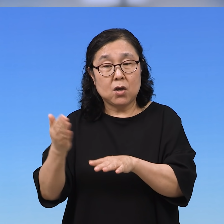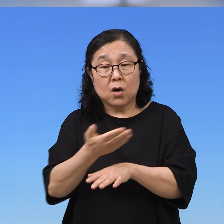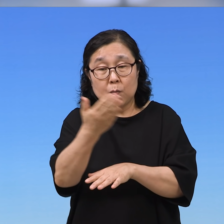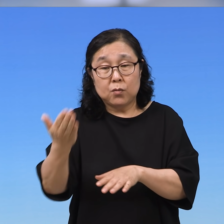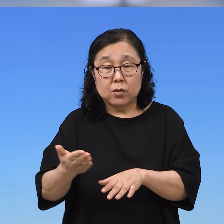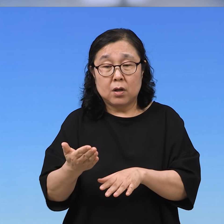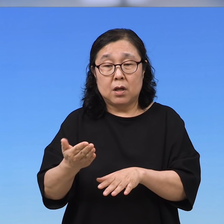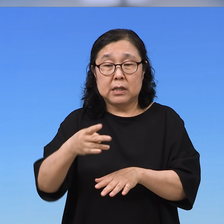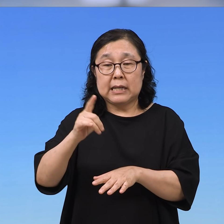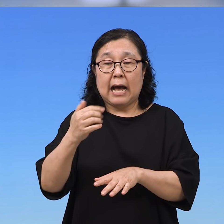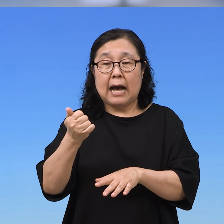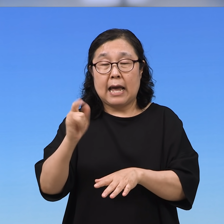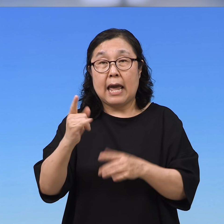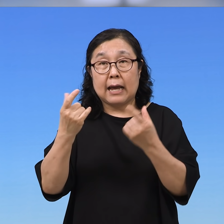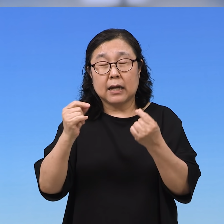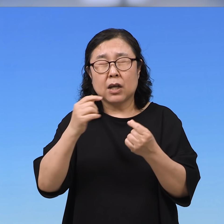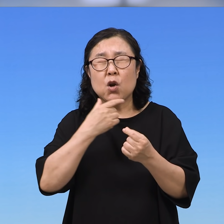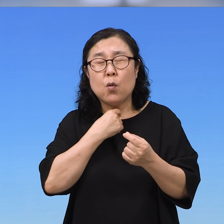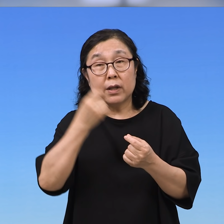계세요?